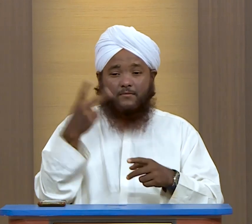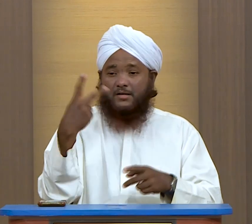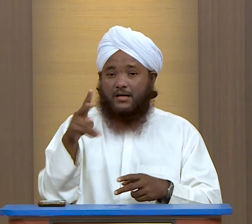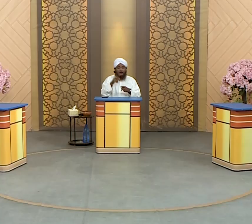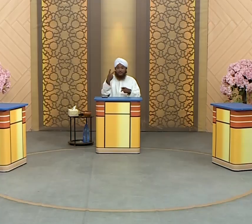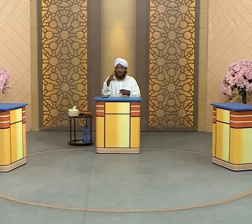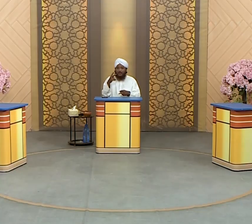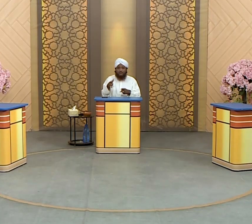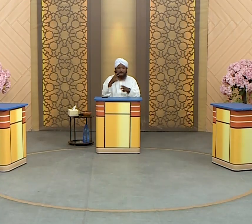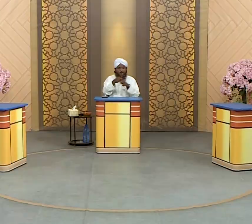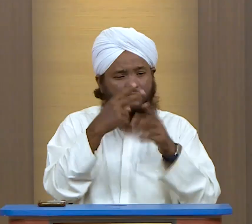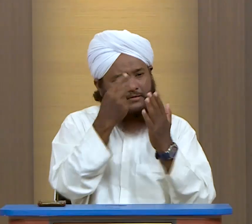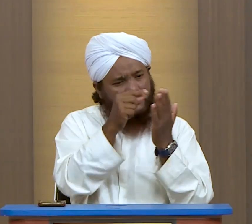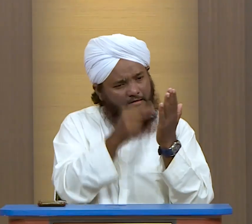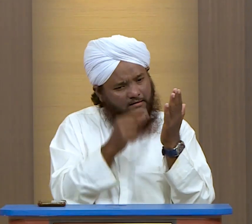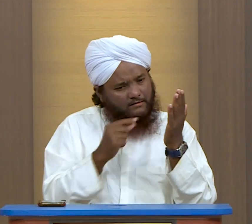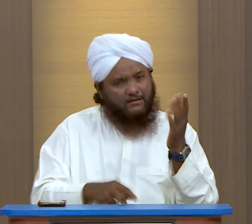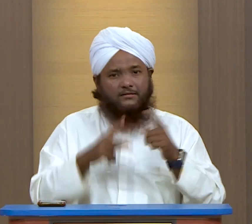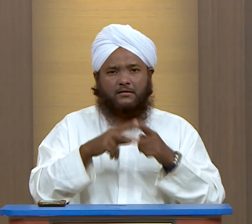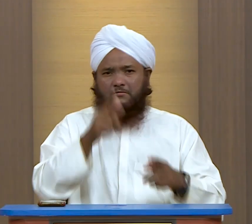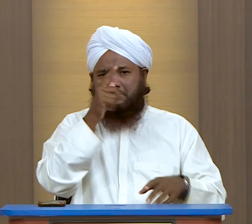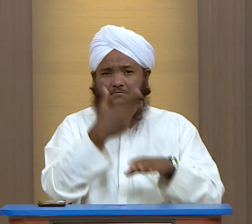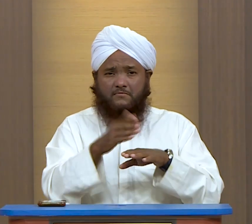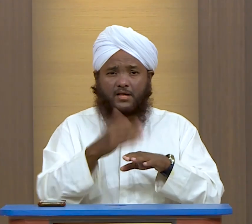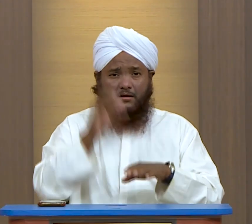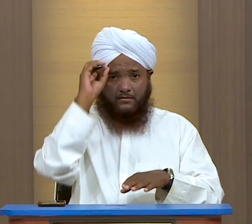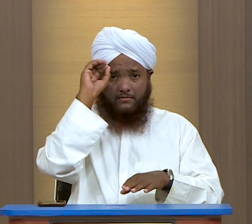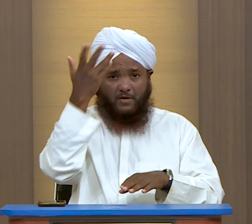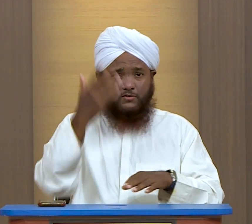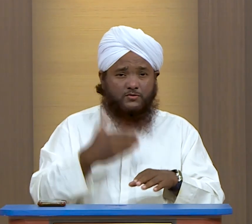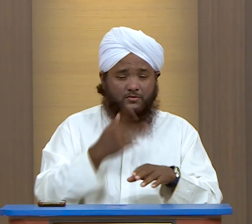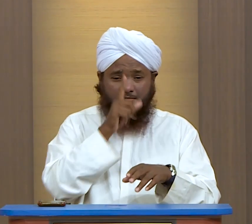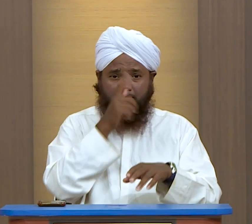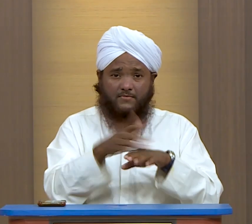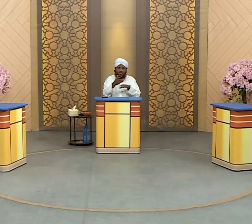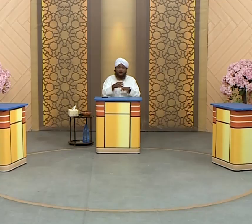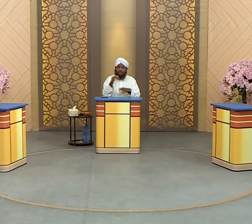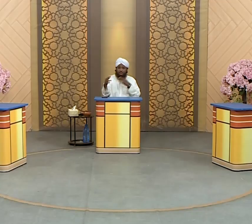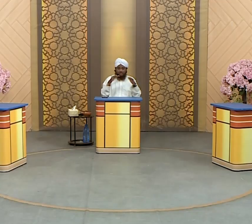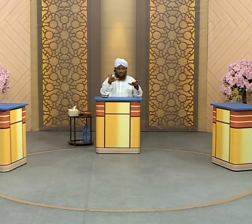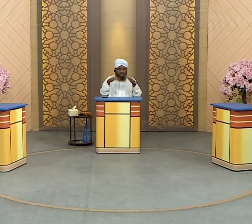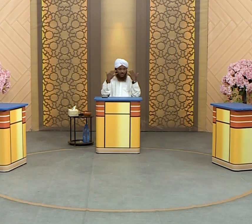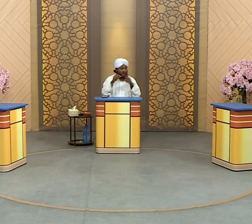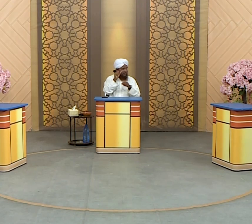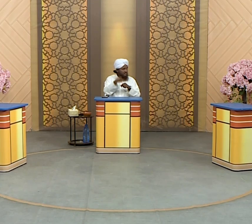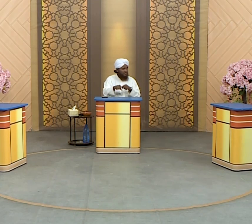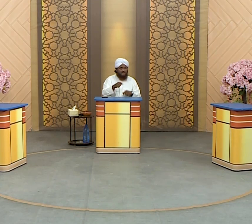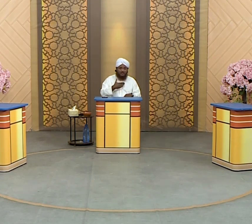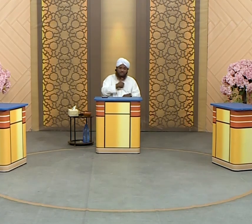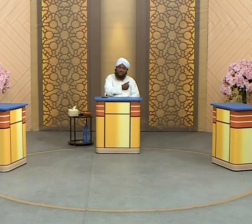جھوٹے القابات لگا کر حب جاہ، عزت و شہرت کی محبت کا سامان کرنے والے، یاد رکھیں کہ مرنے کے بعد جھوٹ